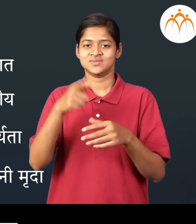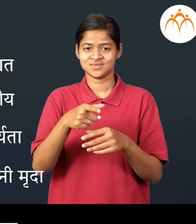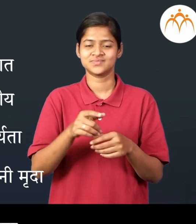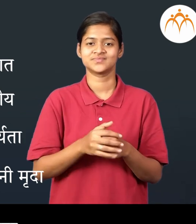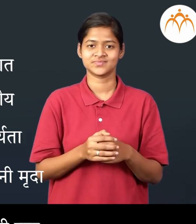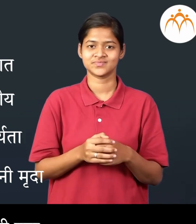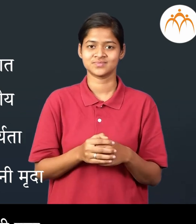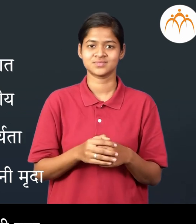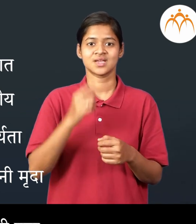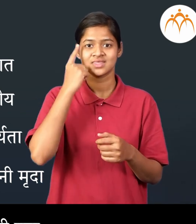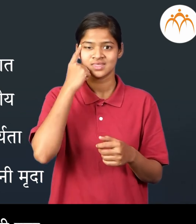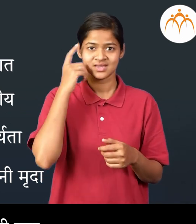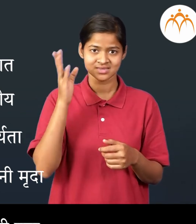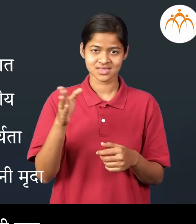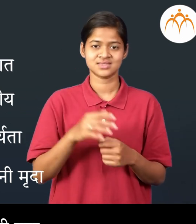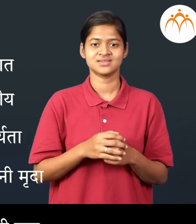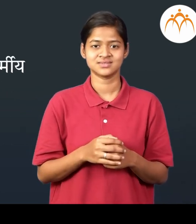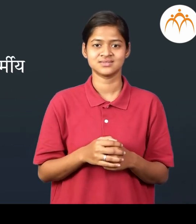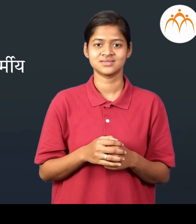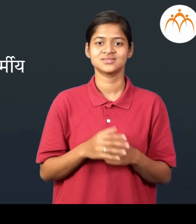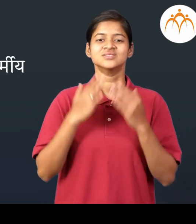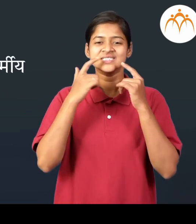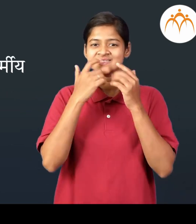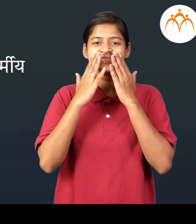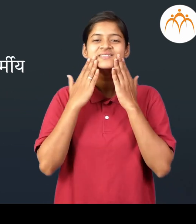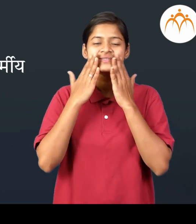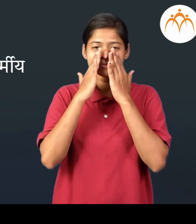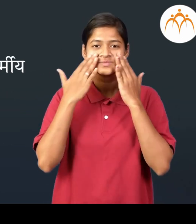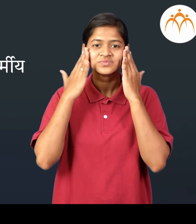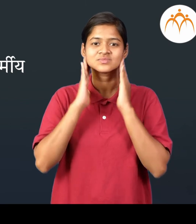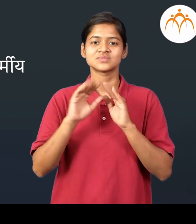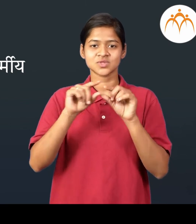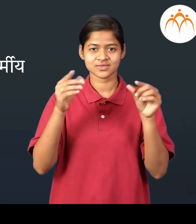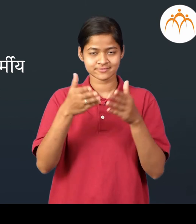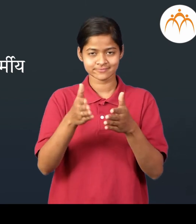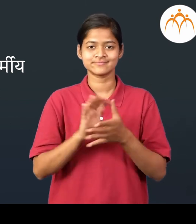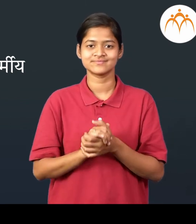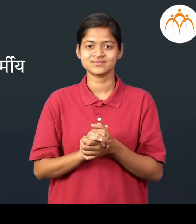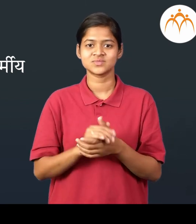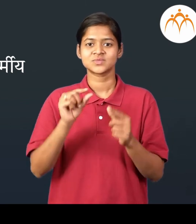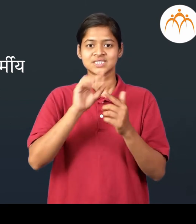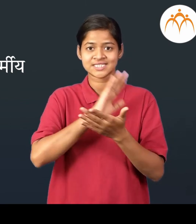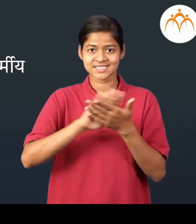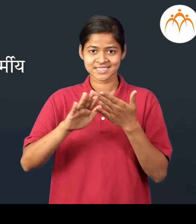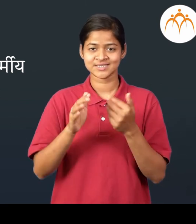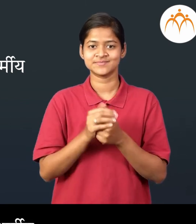મુલ્તાની મૃદા તેરાકોટા મૃદા સામુ